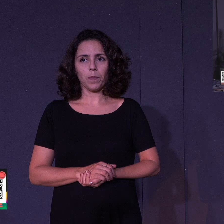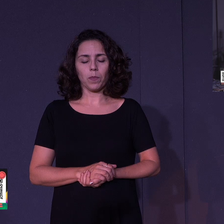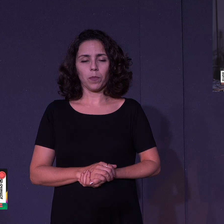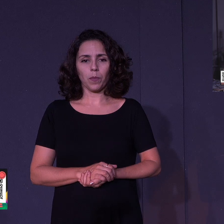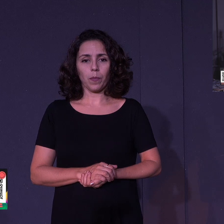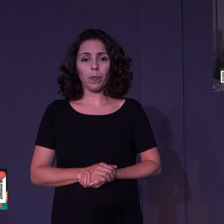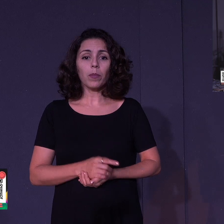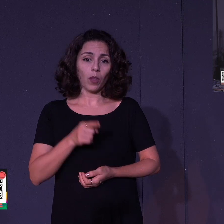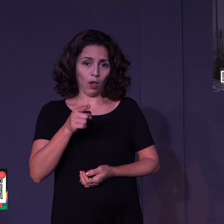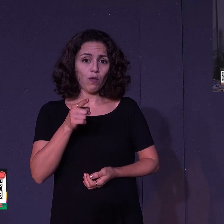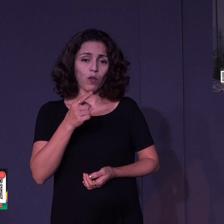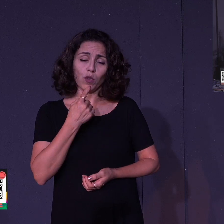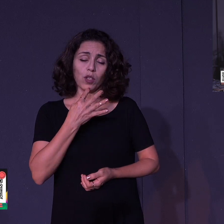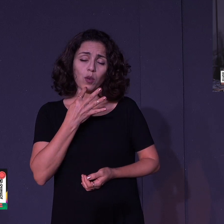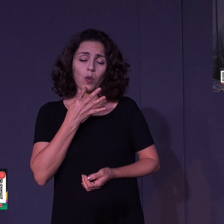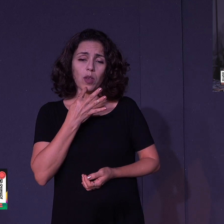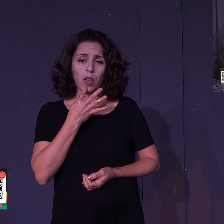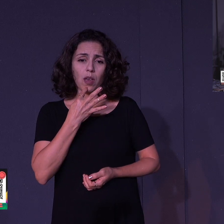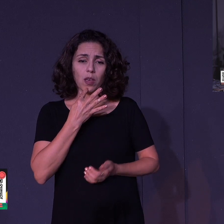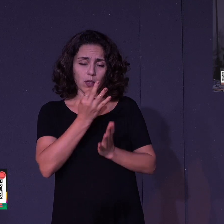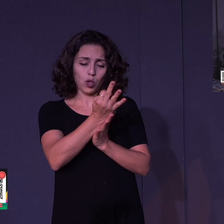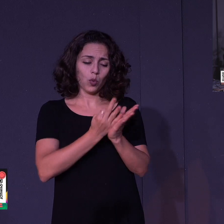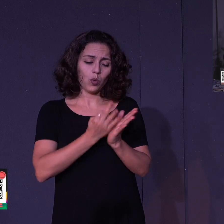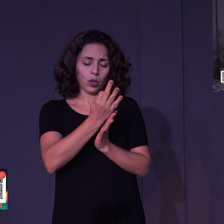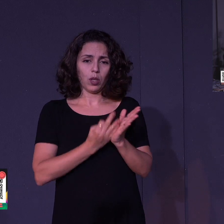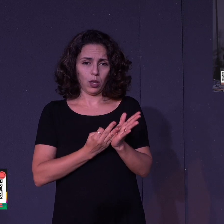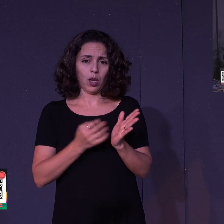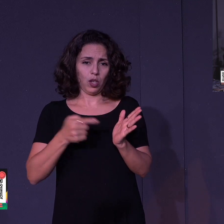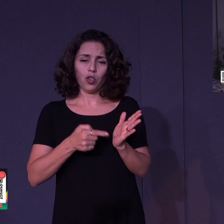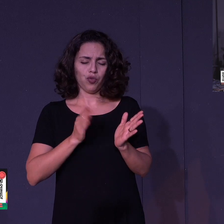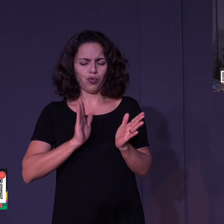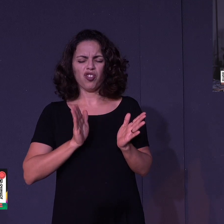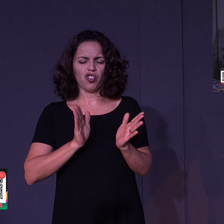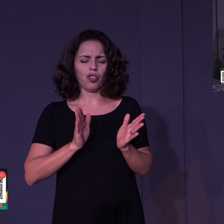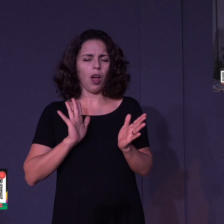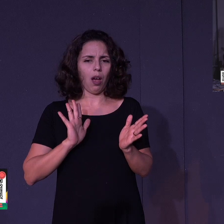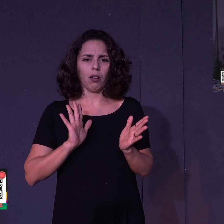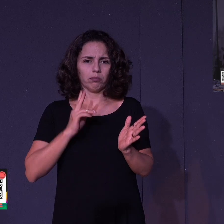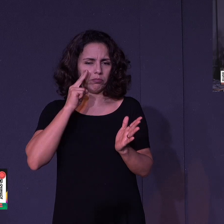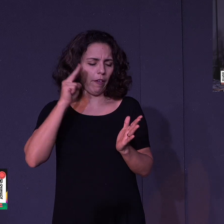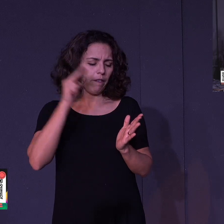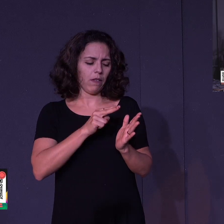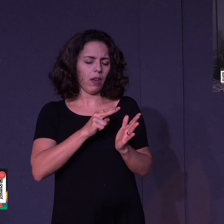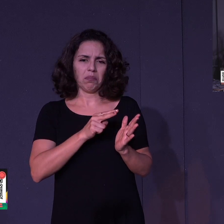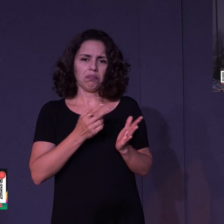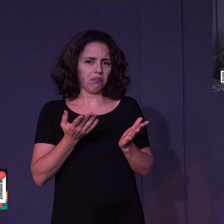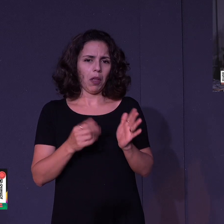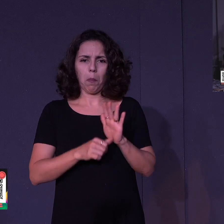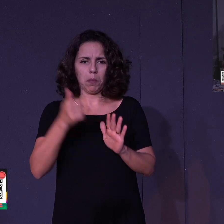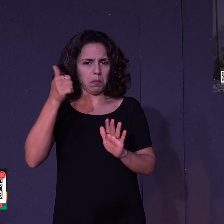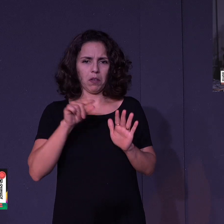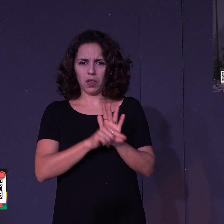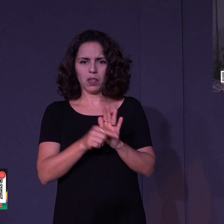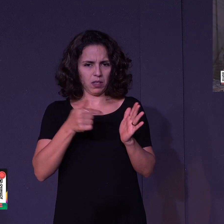Você certamente conhece esse texto, você certamente ouviu pelo menos o primeiro versículo desse salmo. Mas